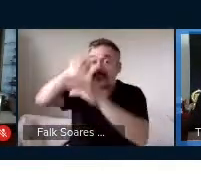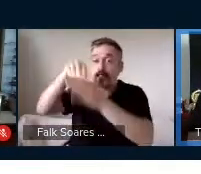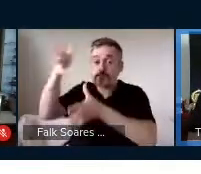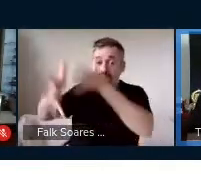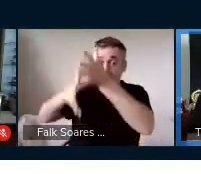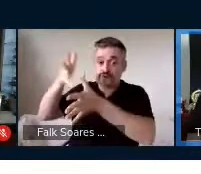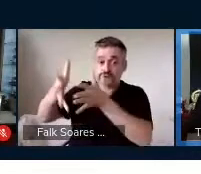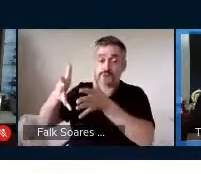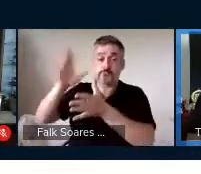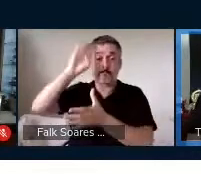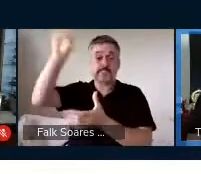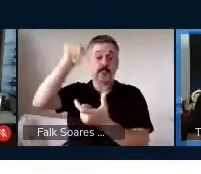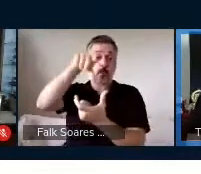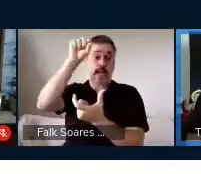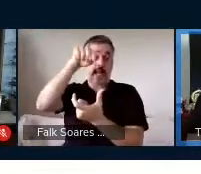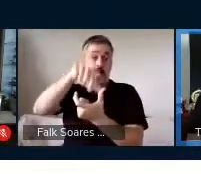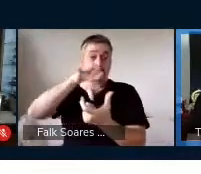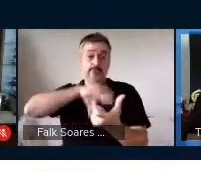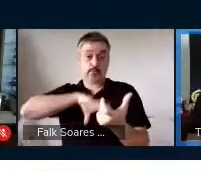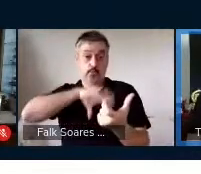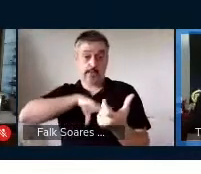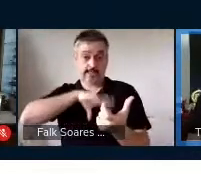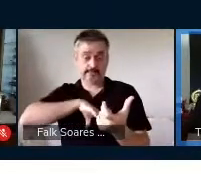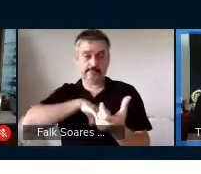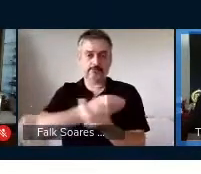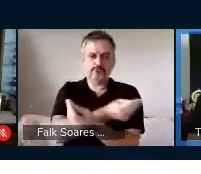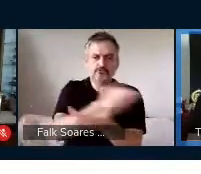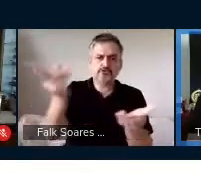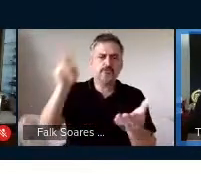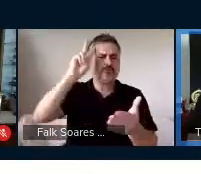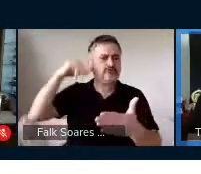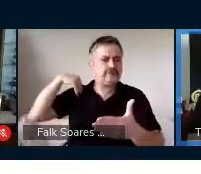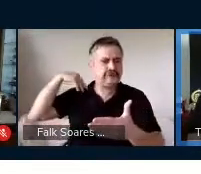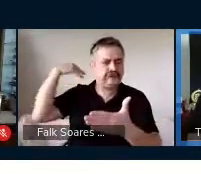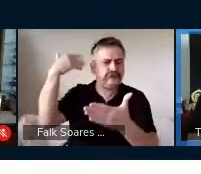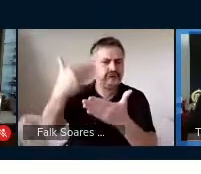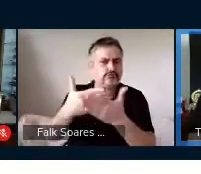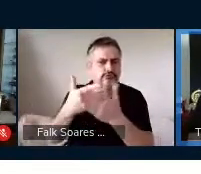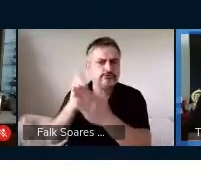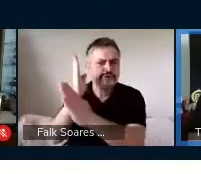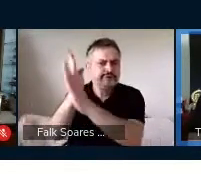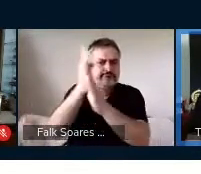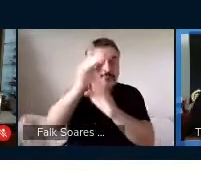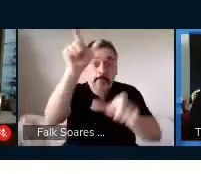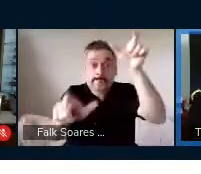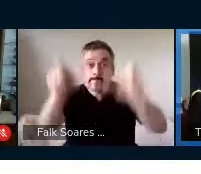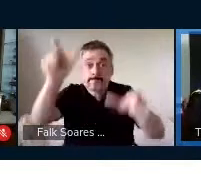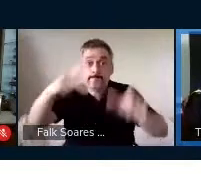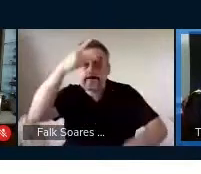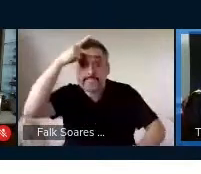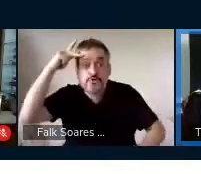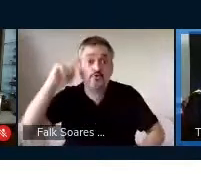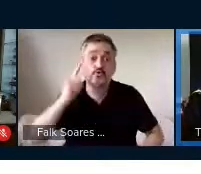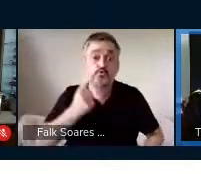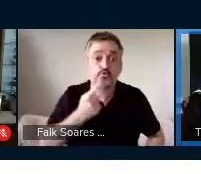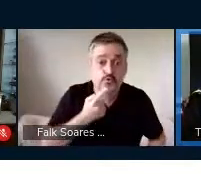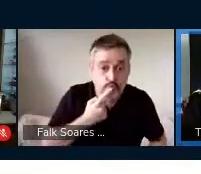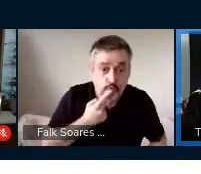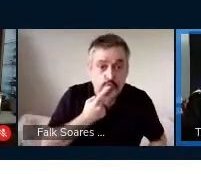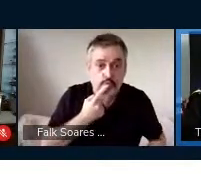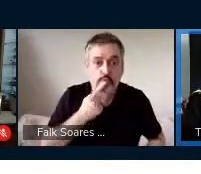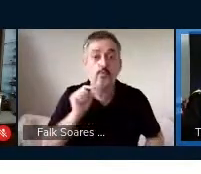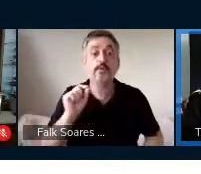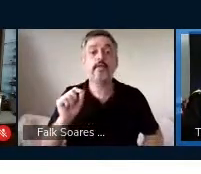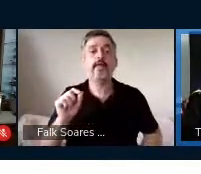estratégias visuais da língua de sinais e de fixação do léxico da LP, que contribui para a história